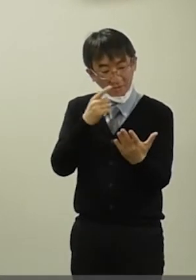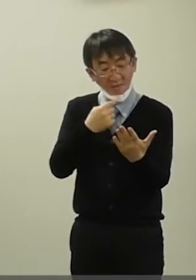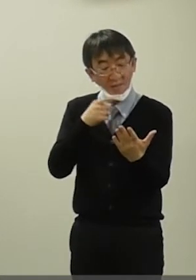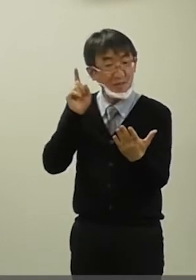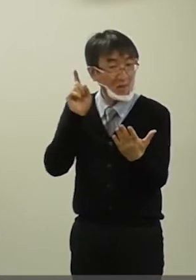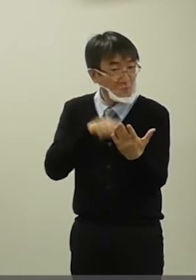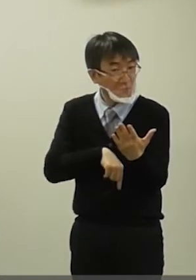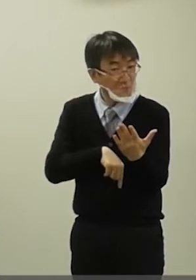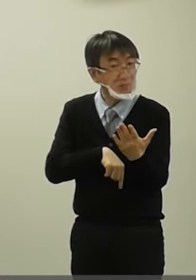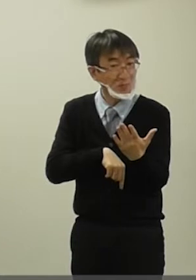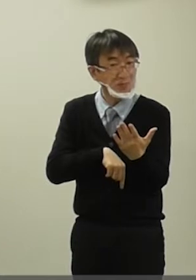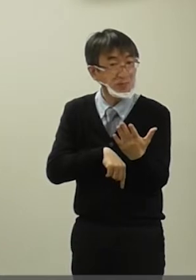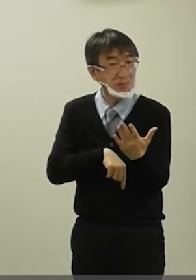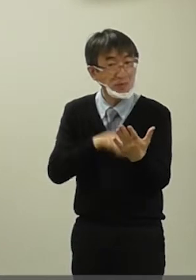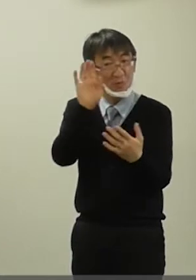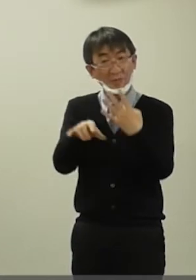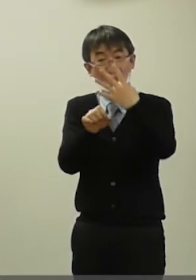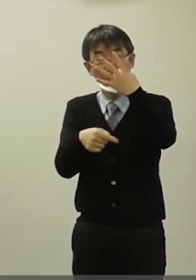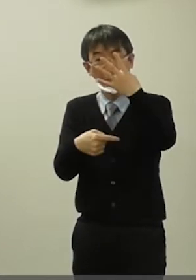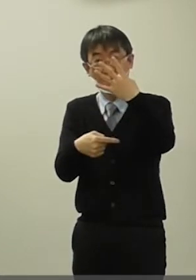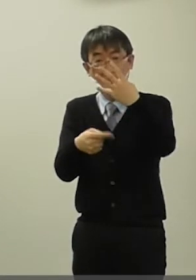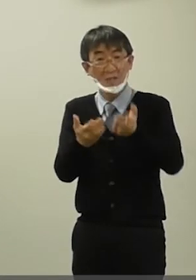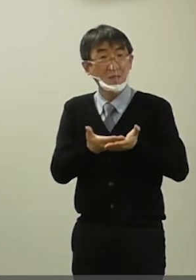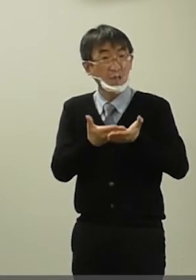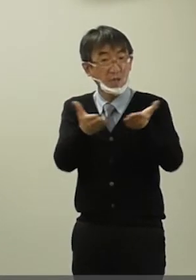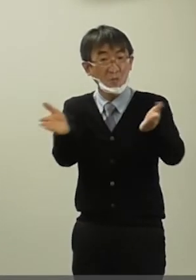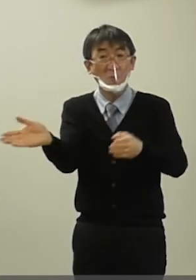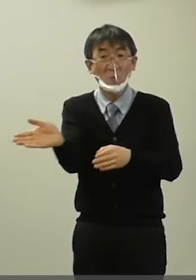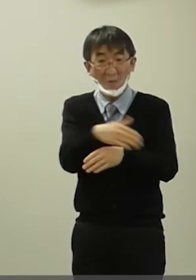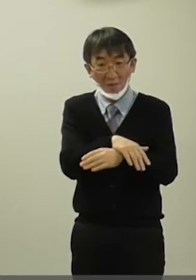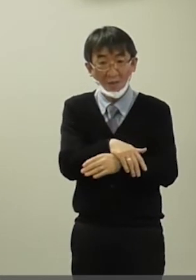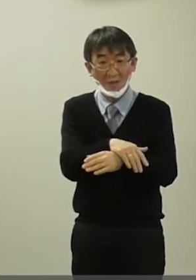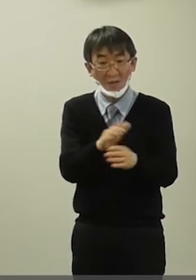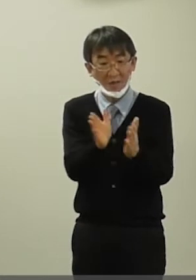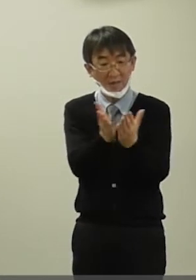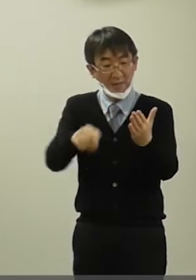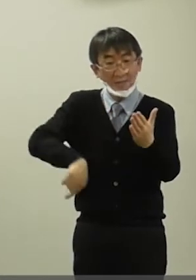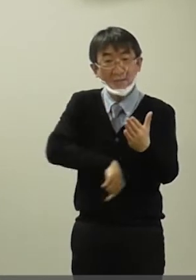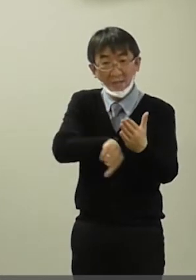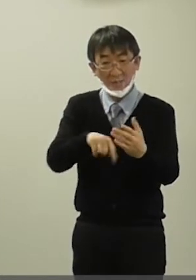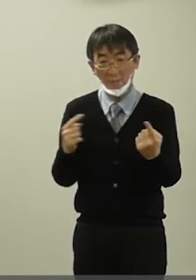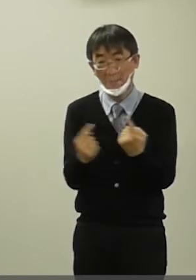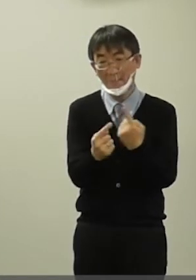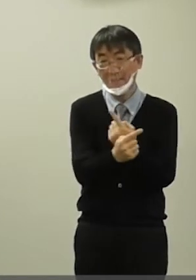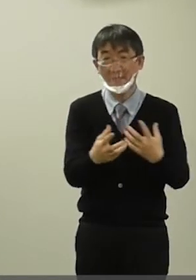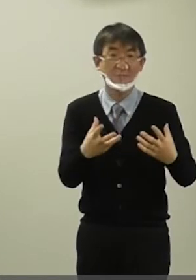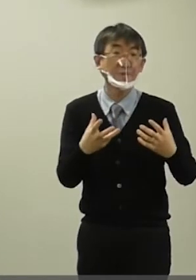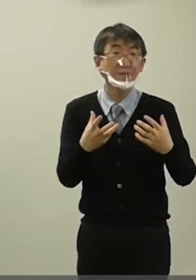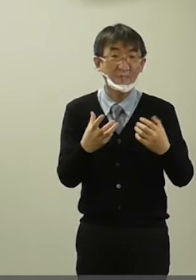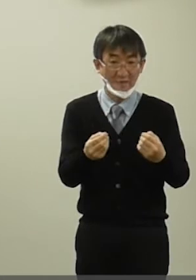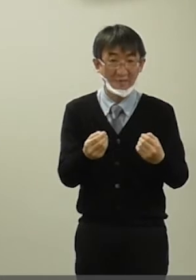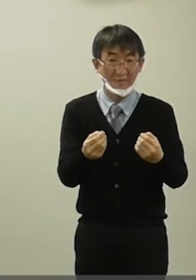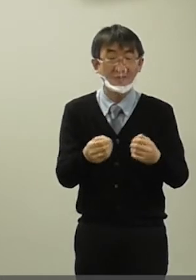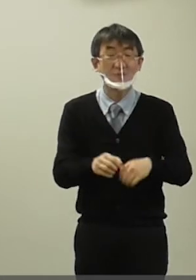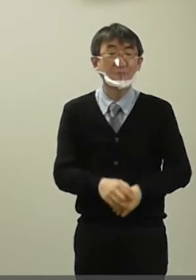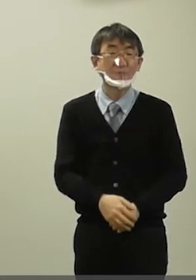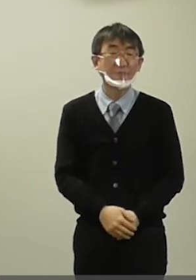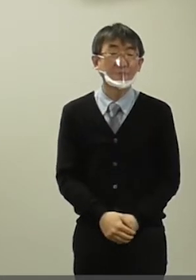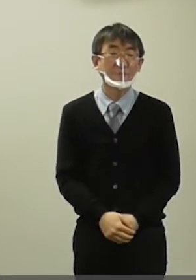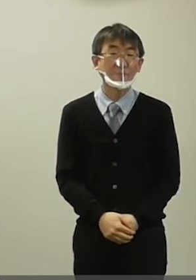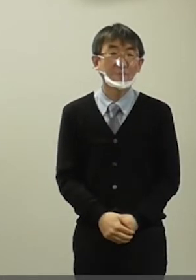て1月1日はこの司令部から自然の1便ずつ直しをしています改めてをシェア上昇したいと